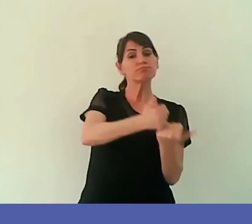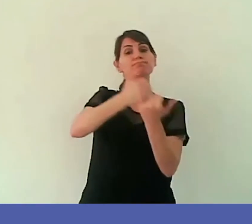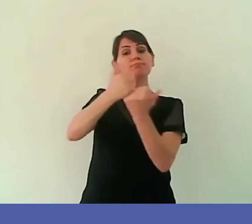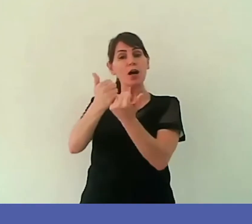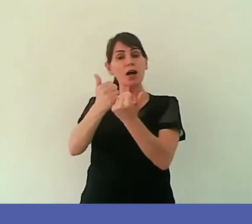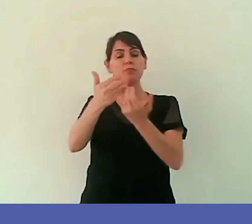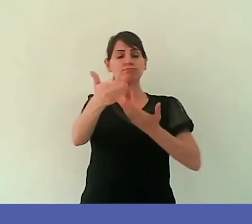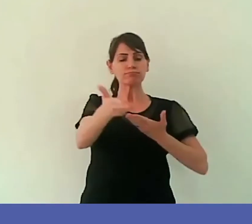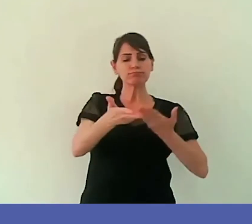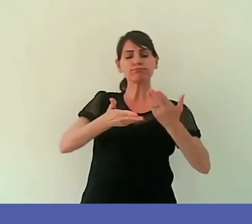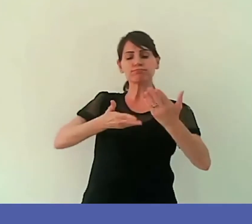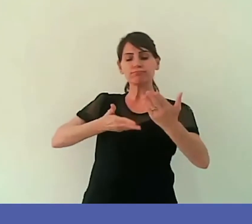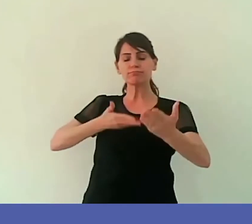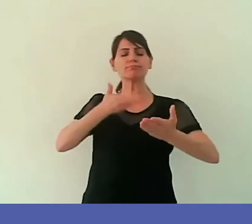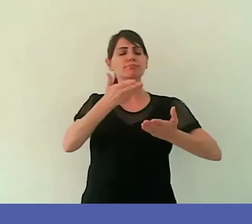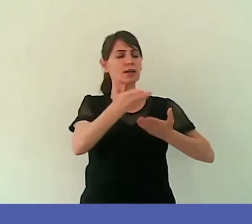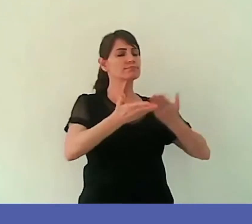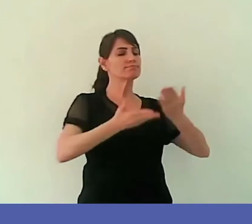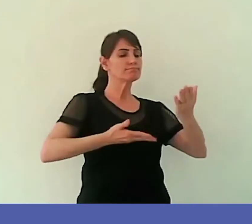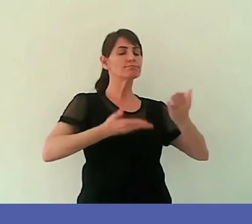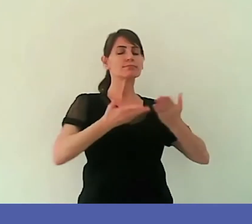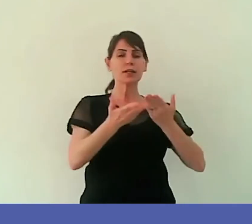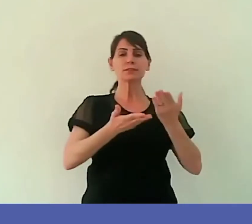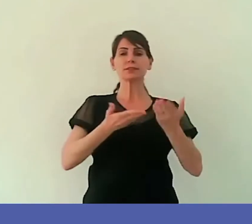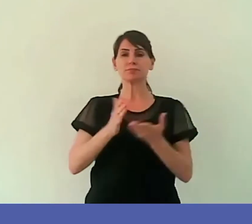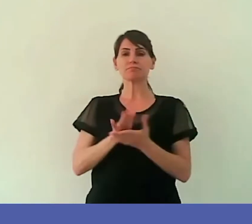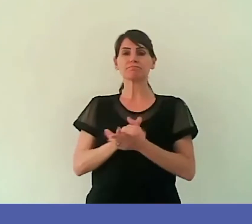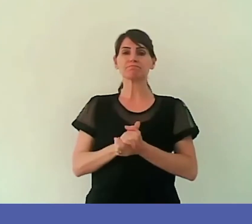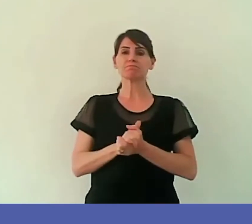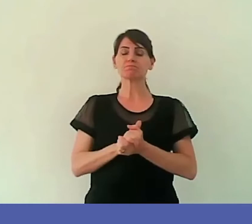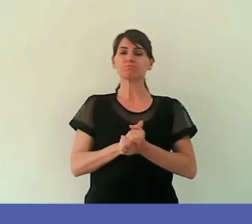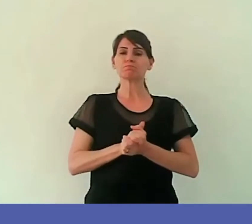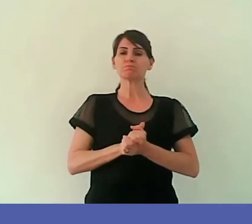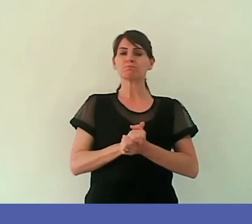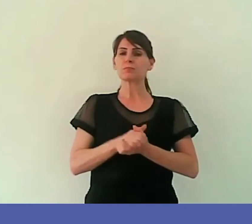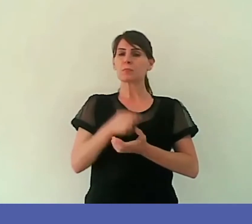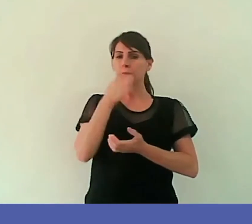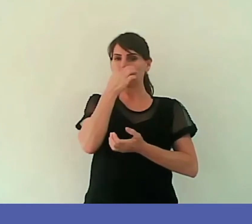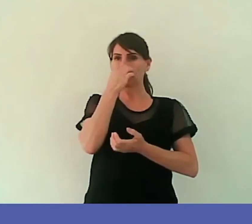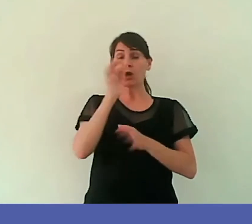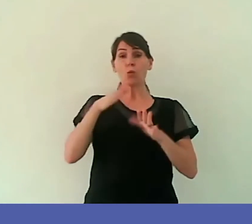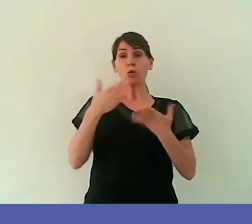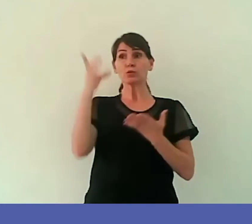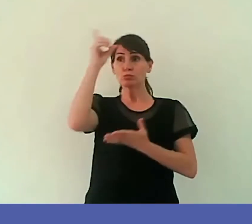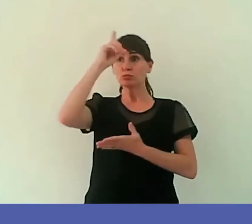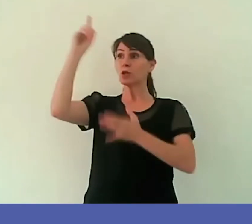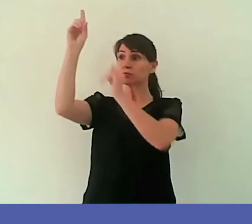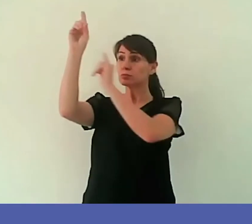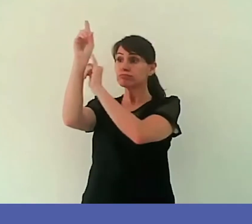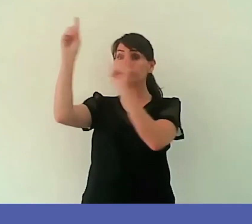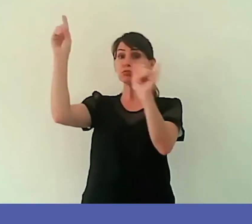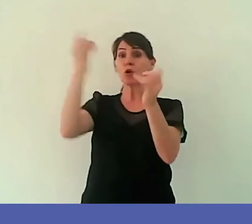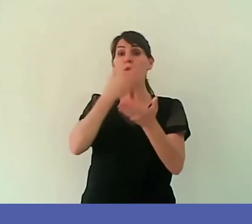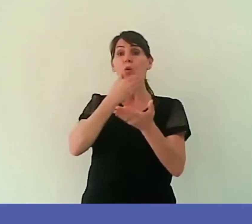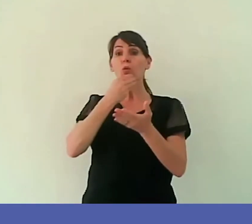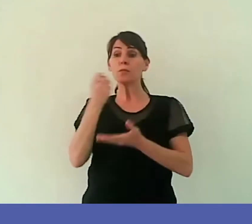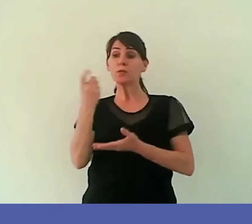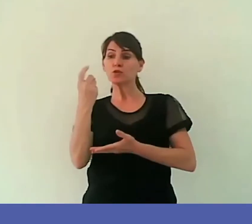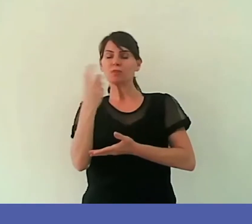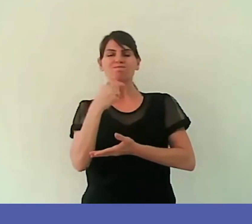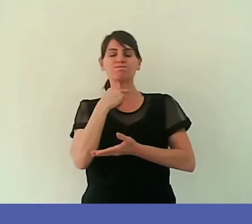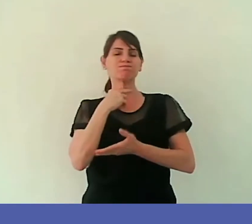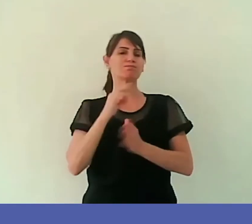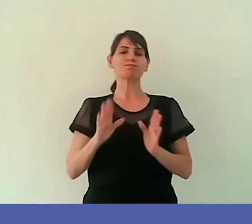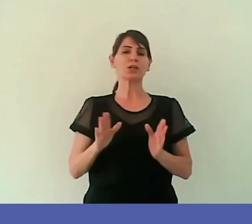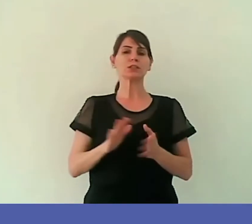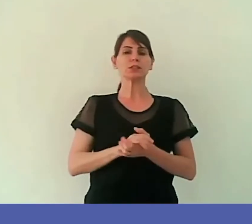corresponda. Corresponda. Irmãos, quando Deus disse para o homem que não é bom ele estar só, ele estava